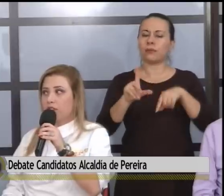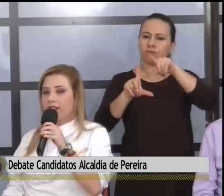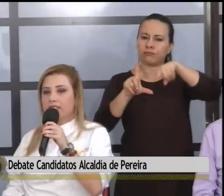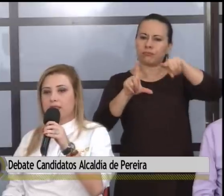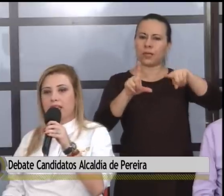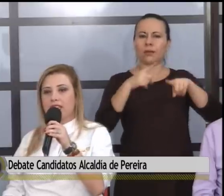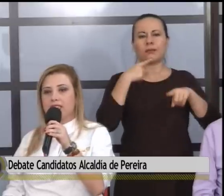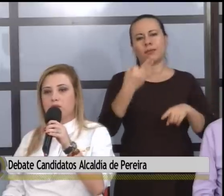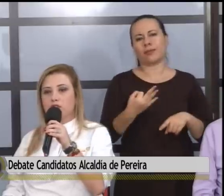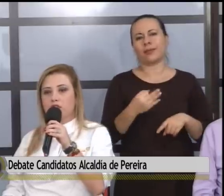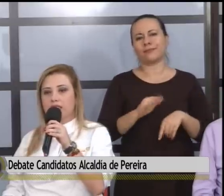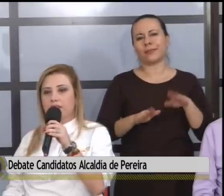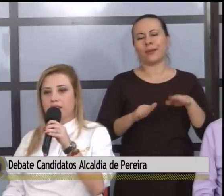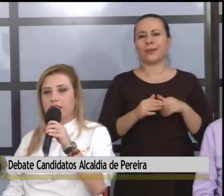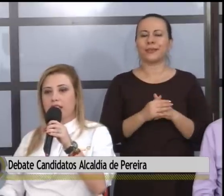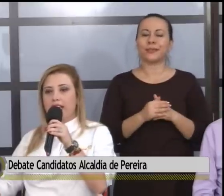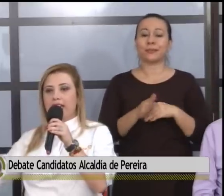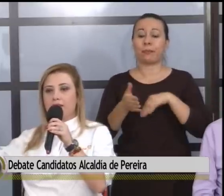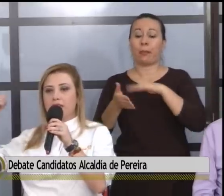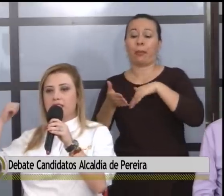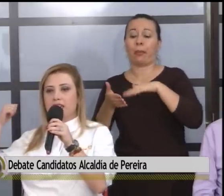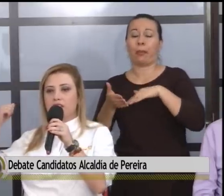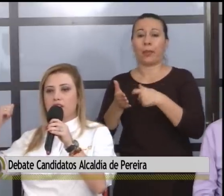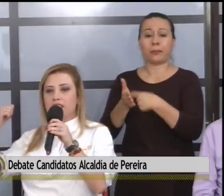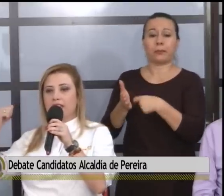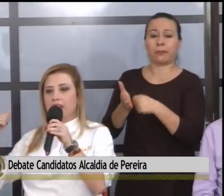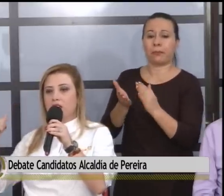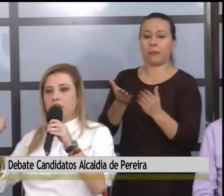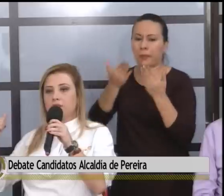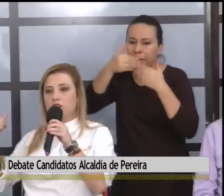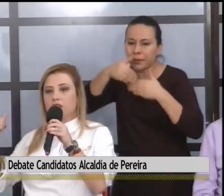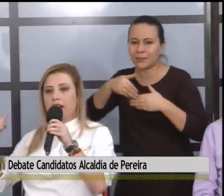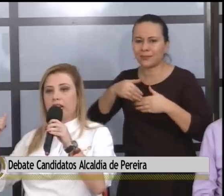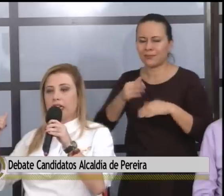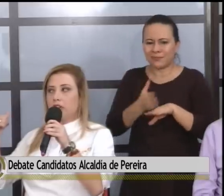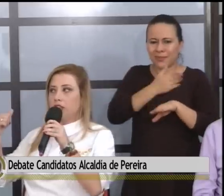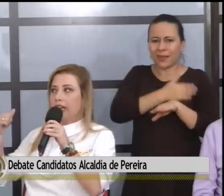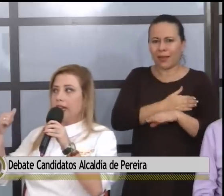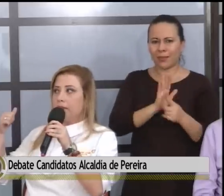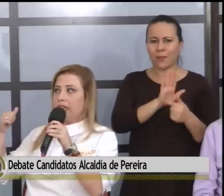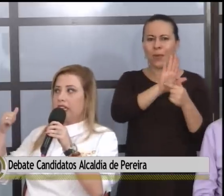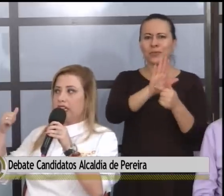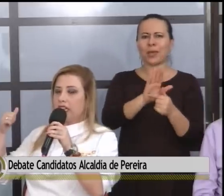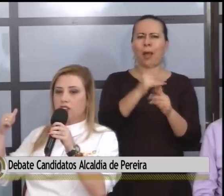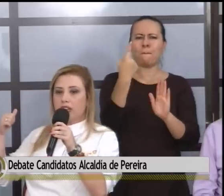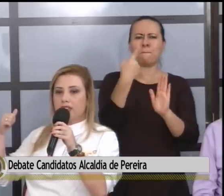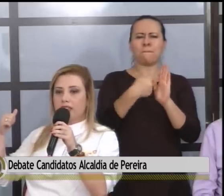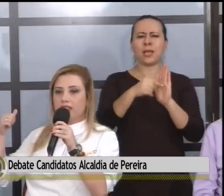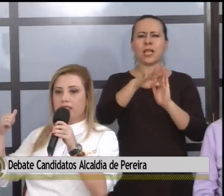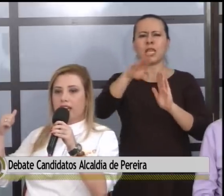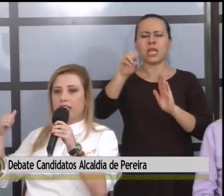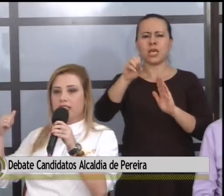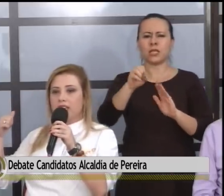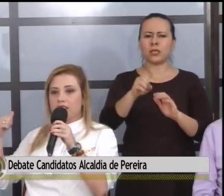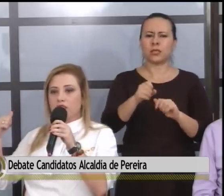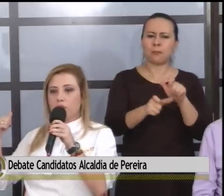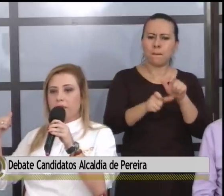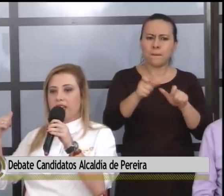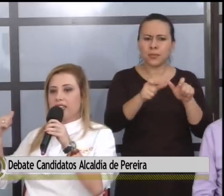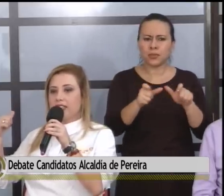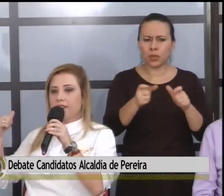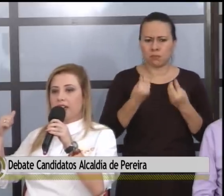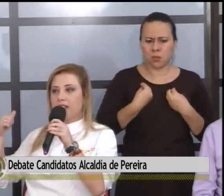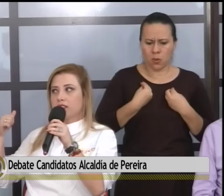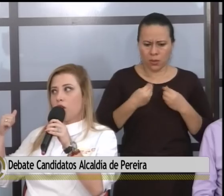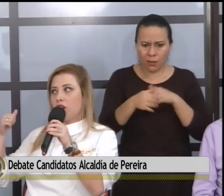reales, porque a veces maquillan mucho las cifras. En administraciones anteriores mostraban alrededor de 1.500 habitantes de calle. Si tú